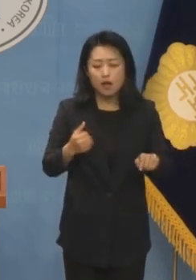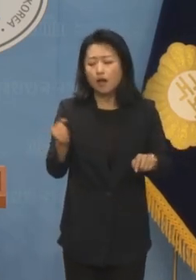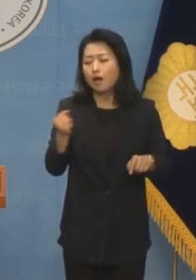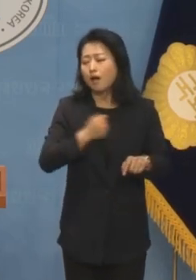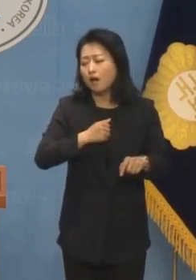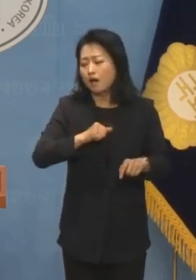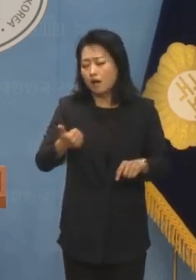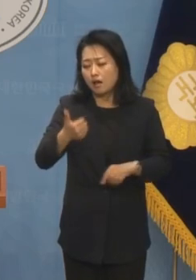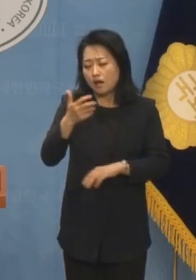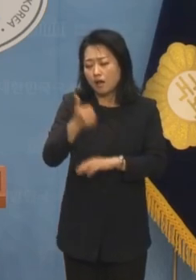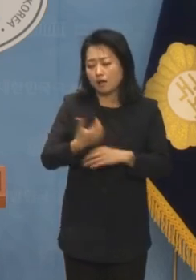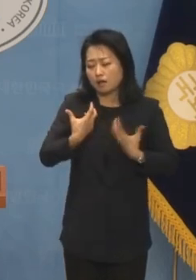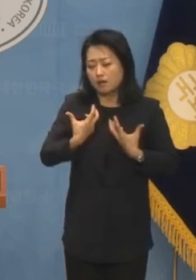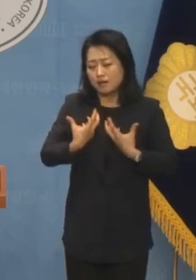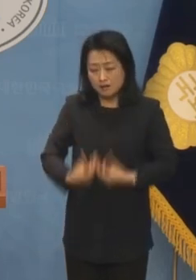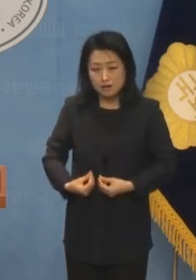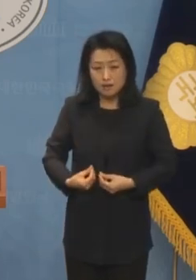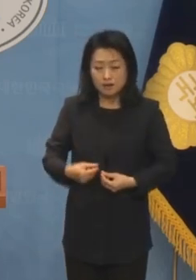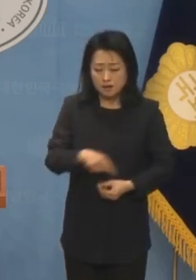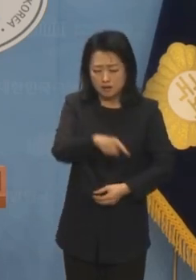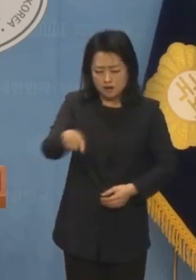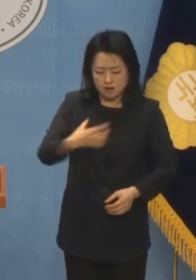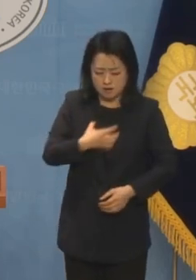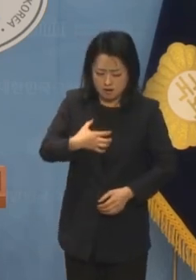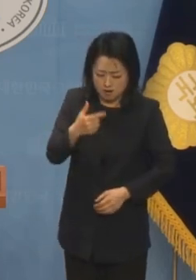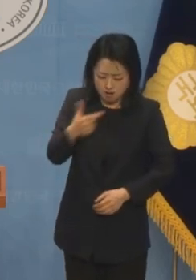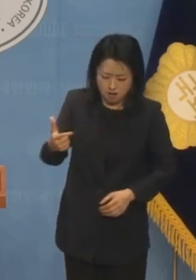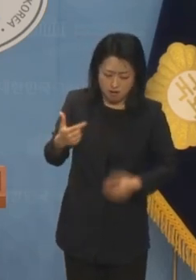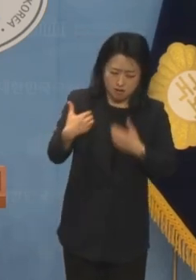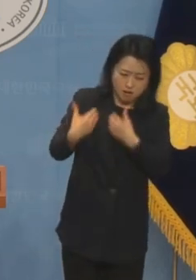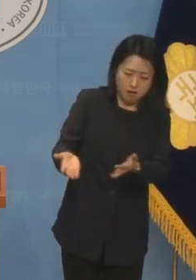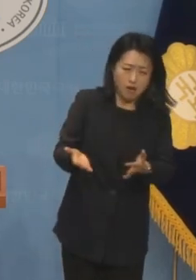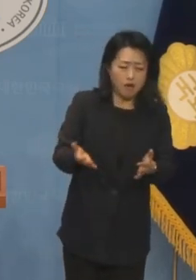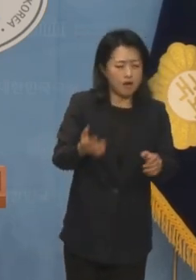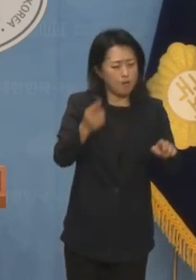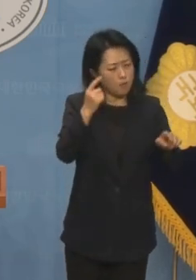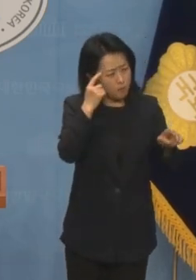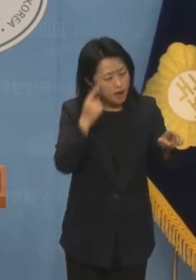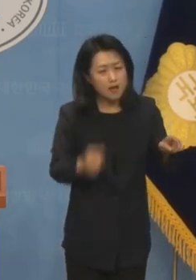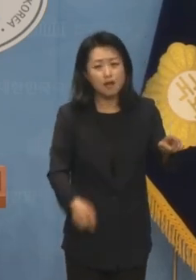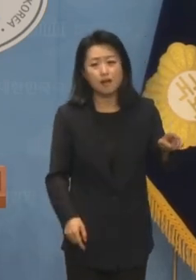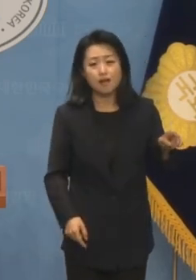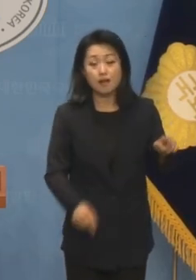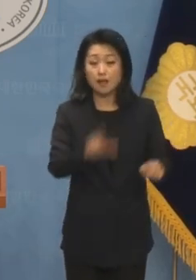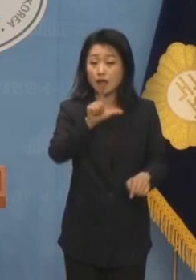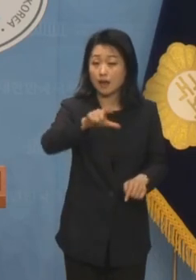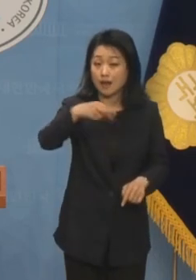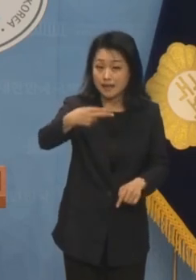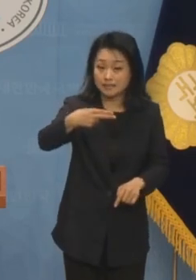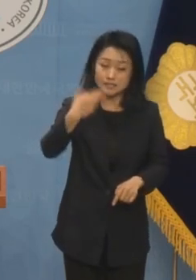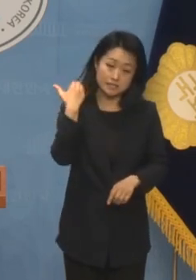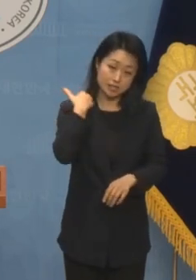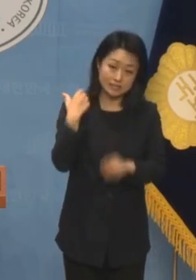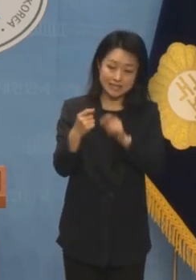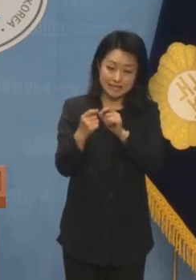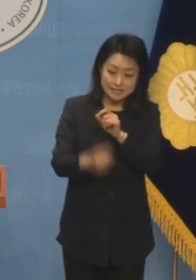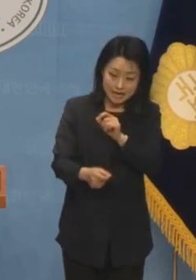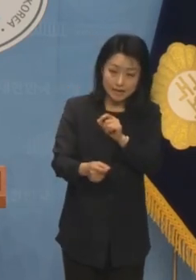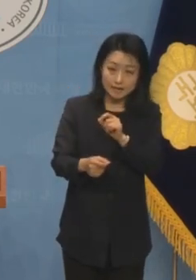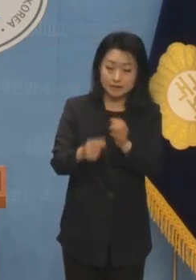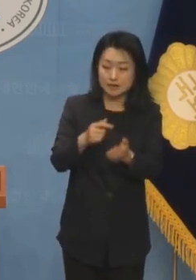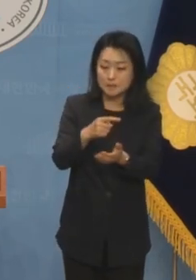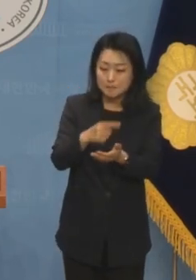여당은 언제까지 고통 속에 있는 국민을 외면할 겁니까? LH가 전세 사기 피해 주택을